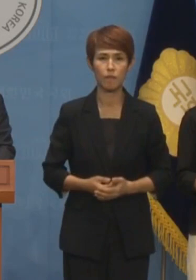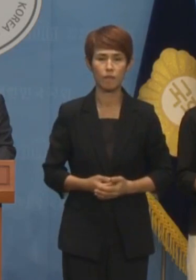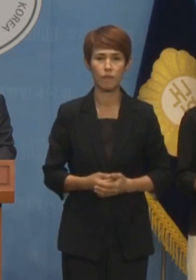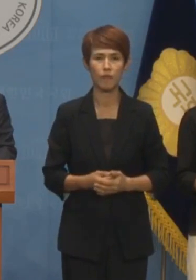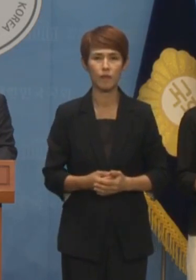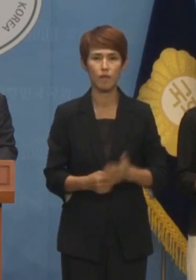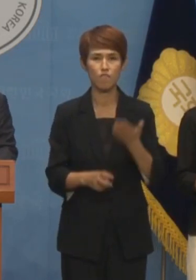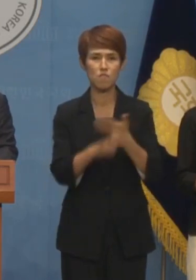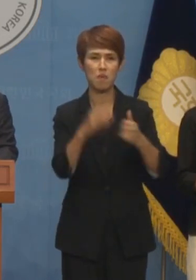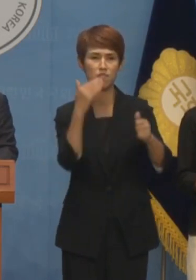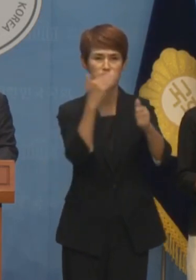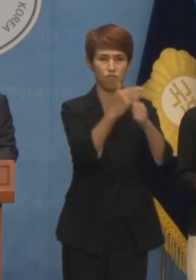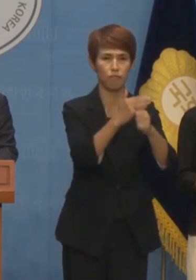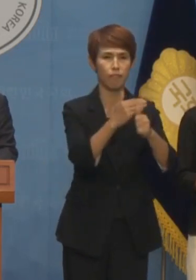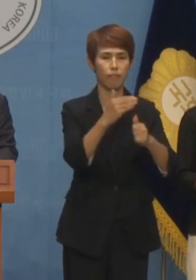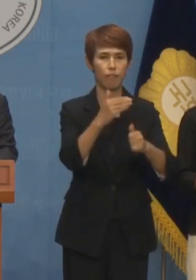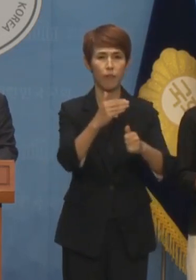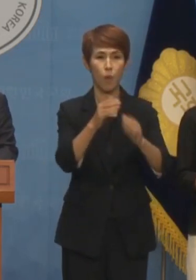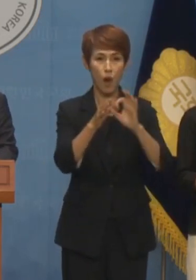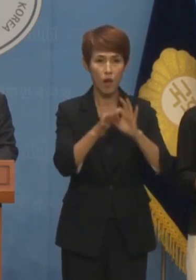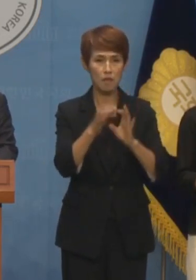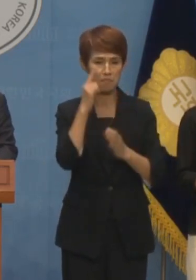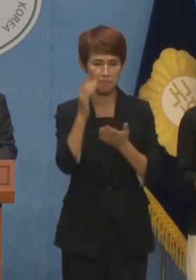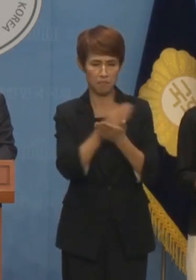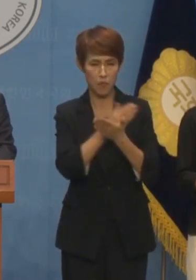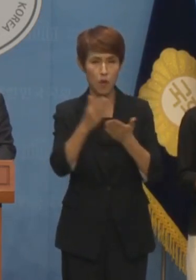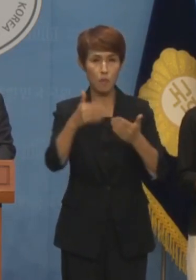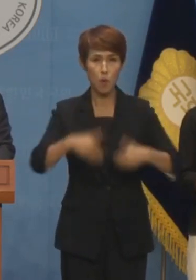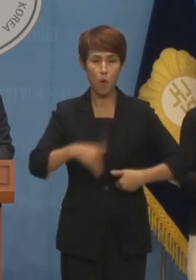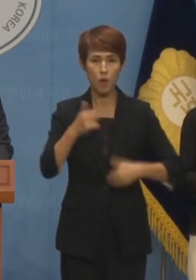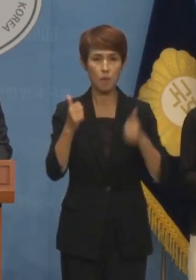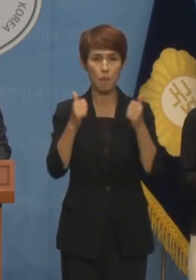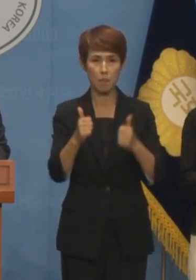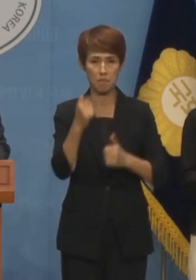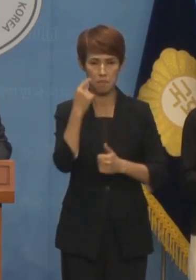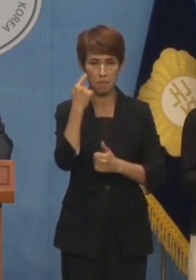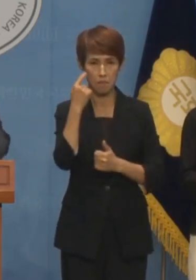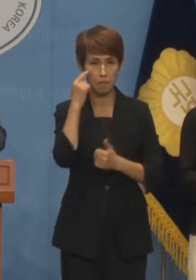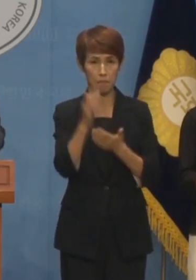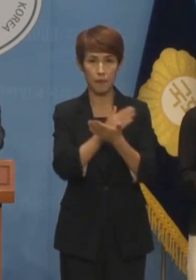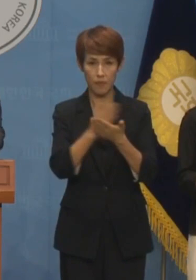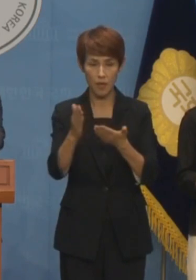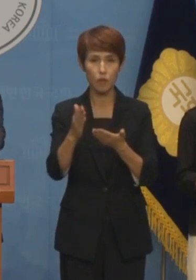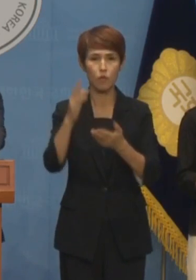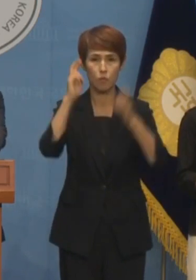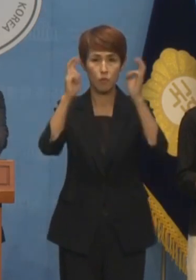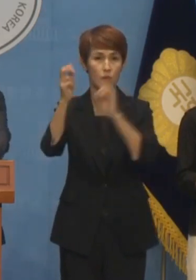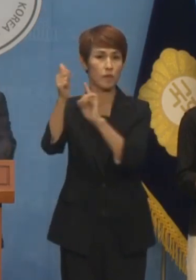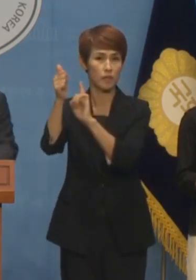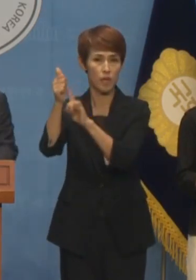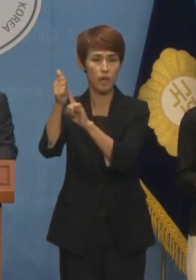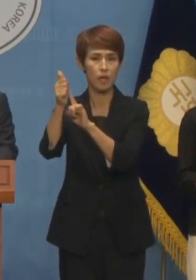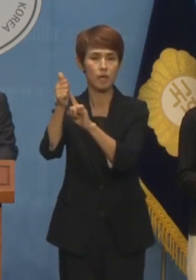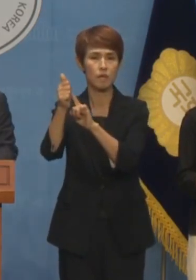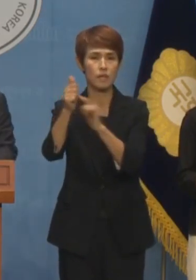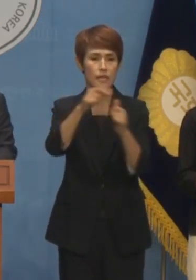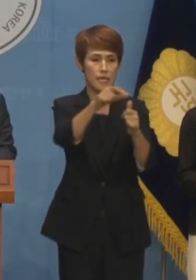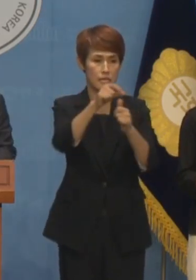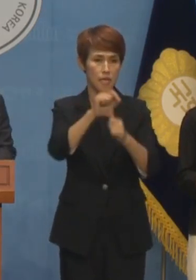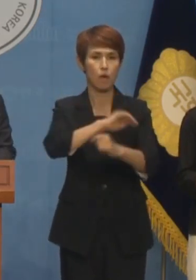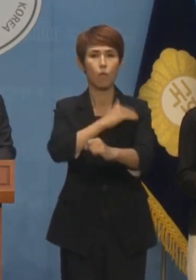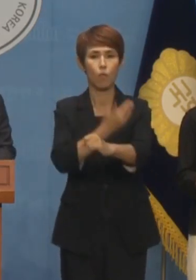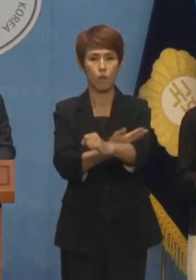등 시시비비를 가려야 하는 법원의 법적 판단의 영역과 사용자의 고유한 인사경영권